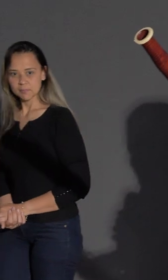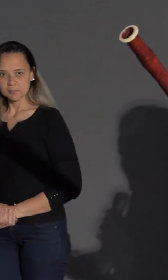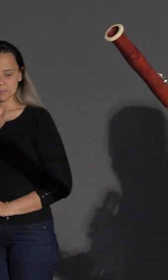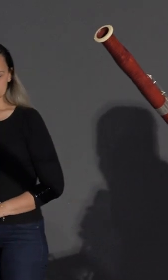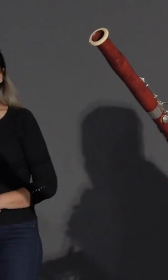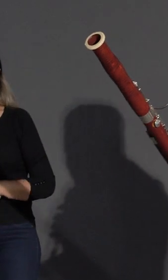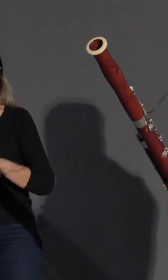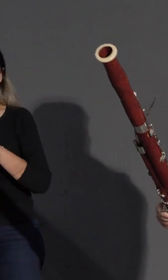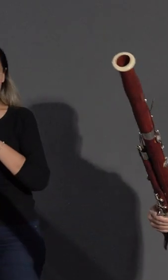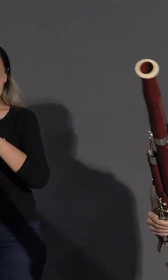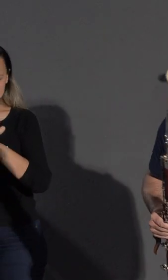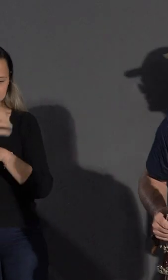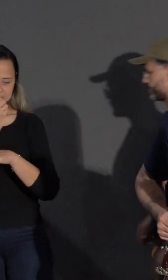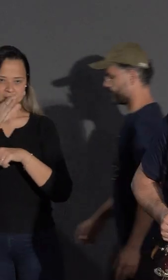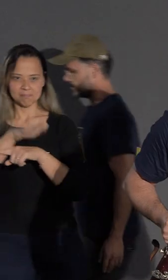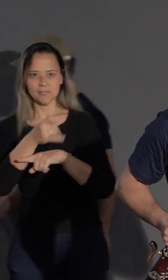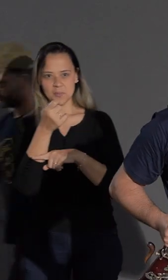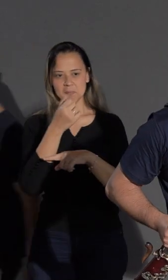Boa tarde, já é quase boa noite, né?